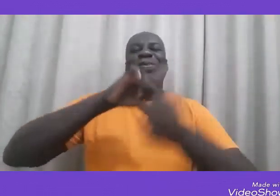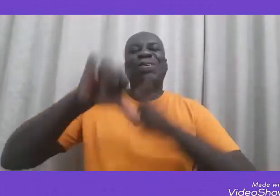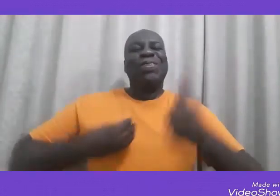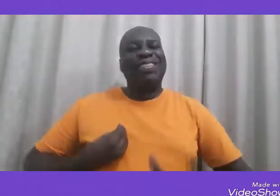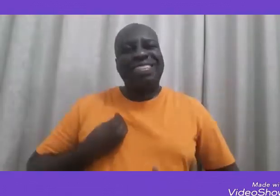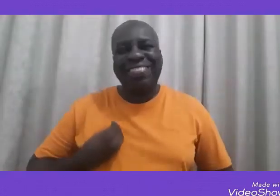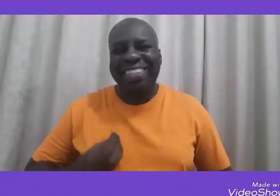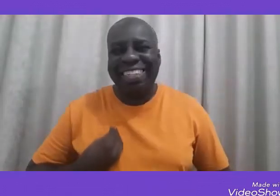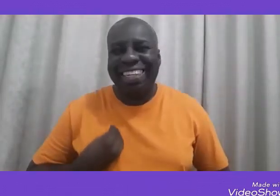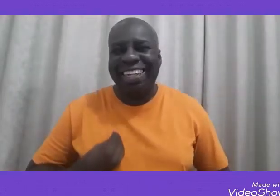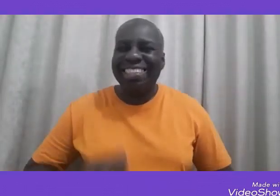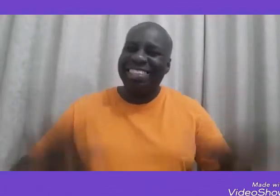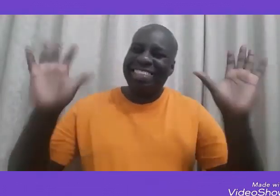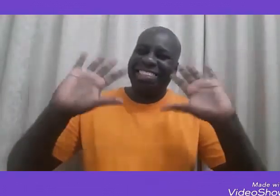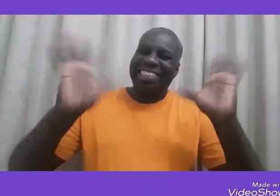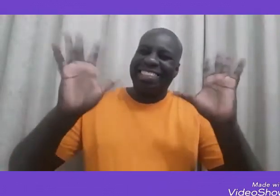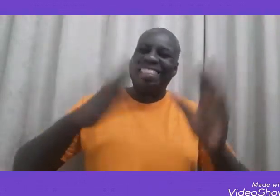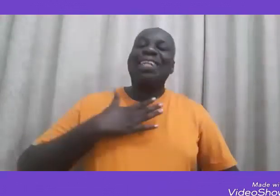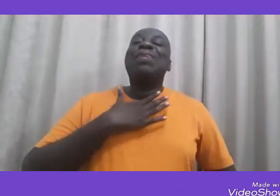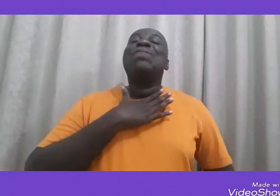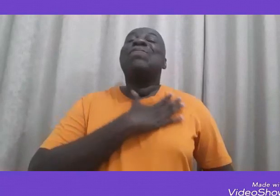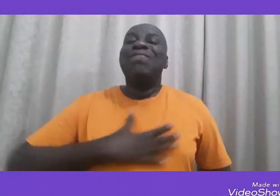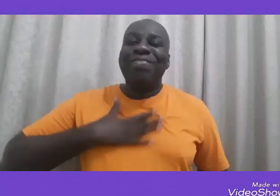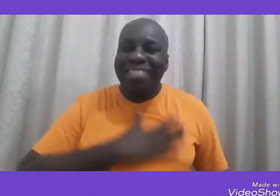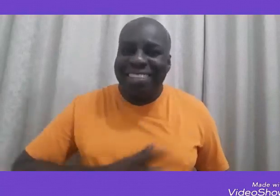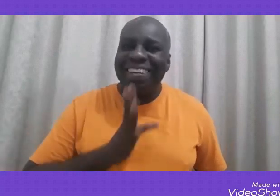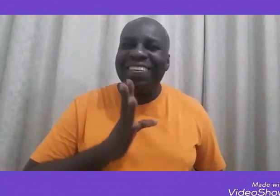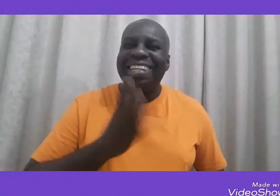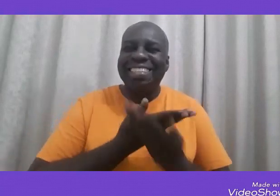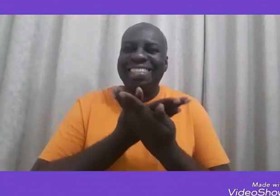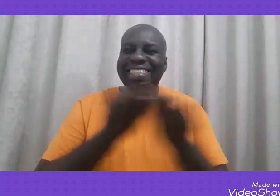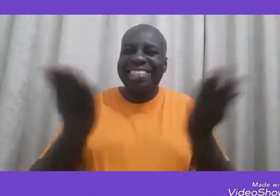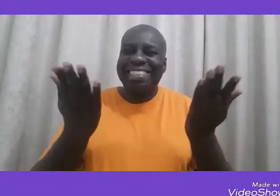eu quero saber da minha plateia, quem aqui já garantiu o Valda Friends para curtir o final de semana aí?